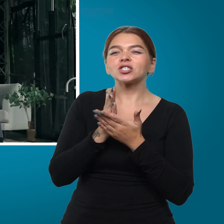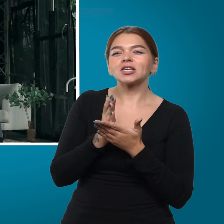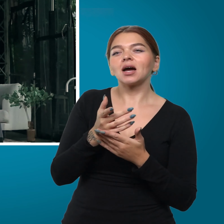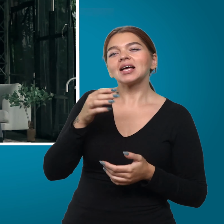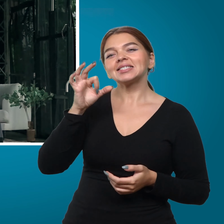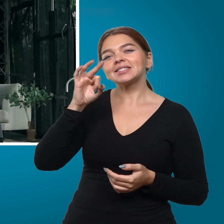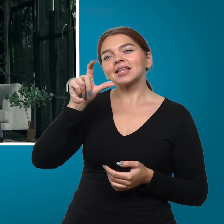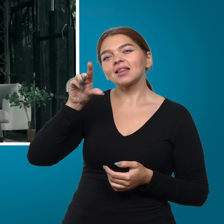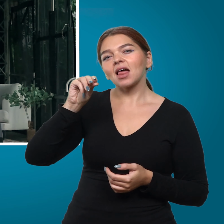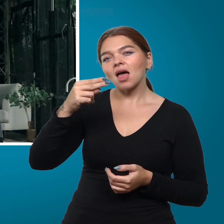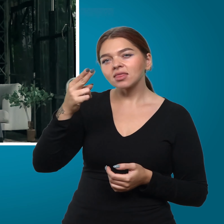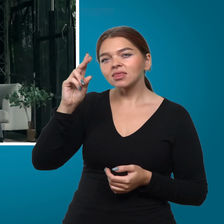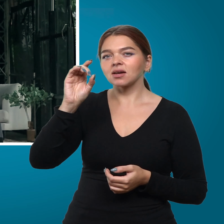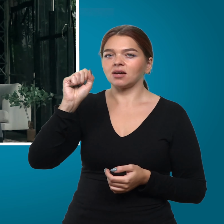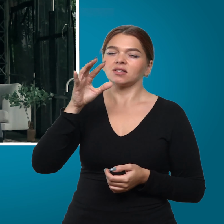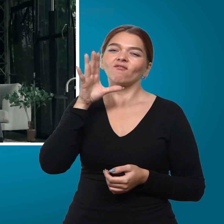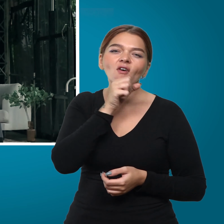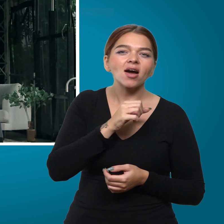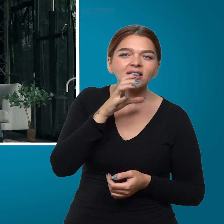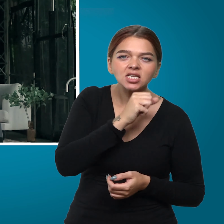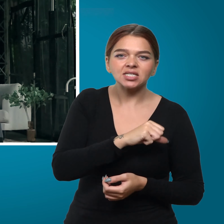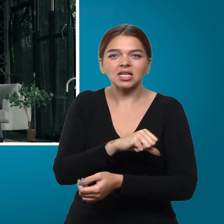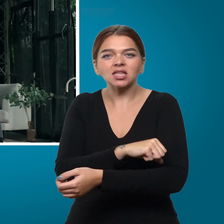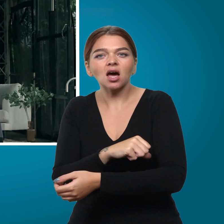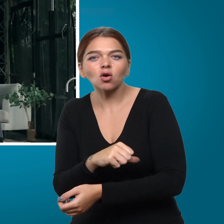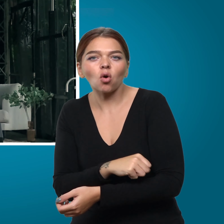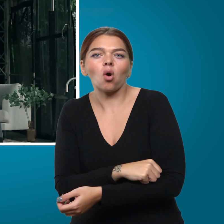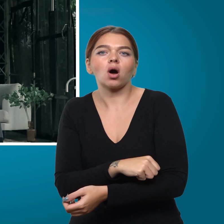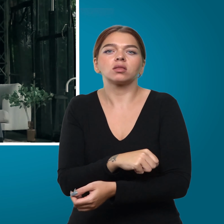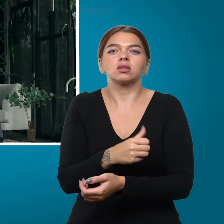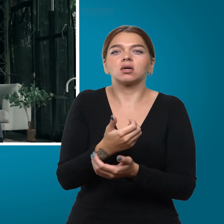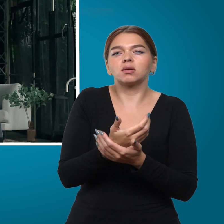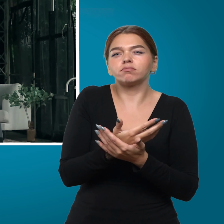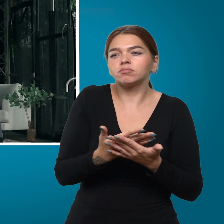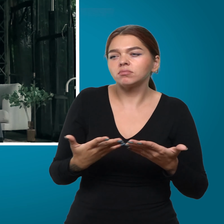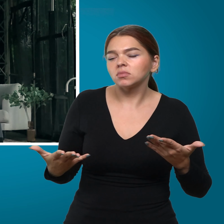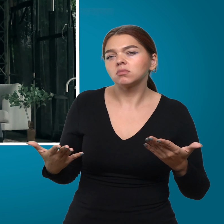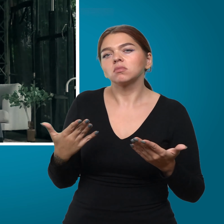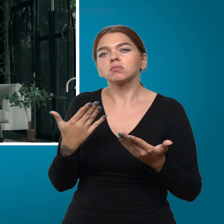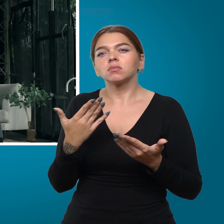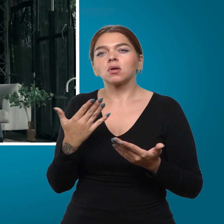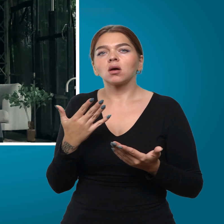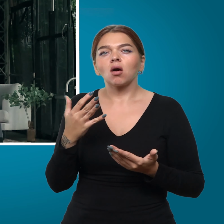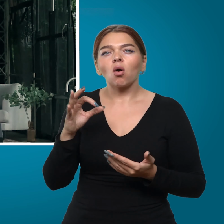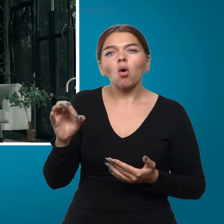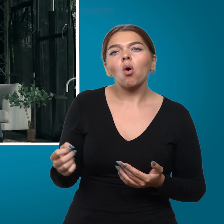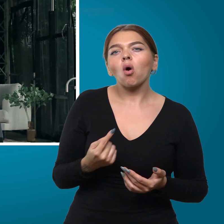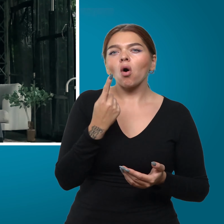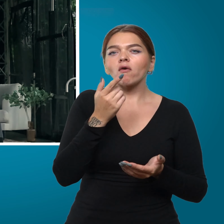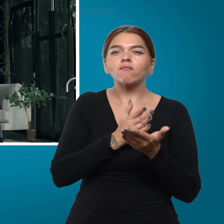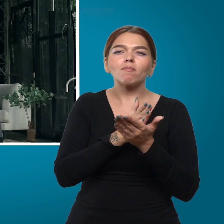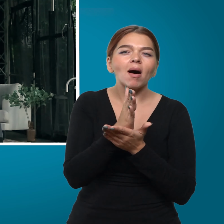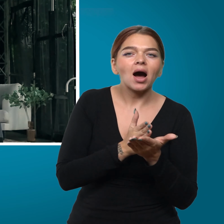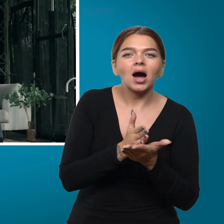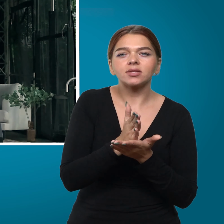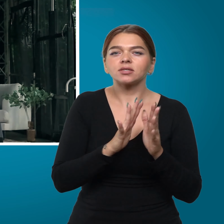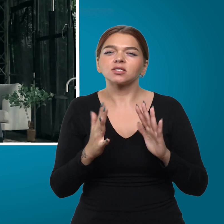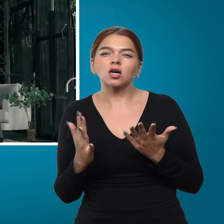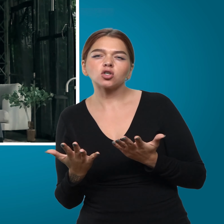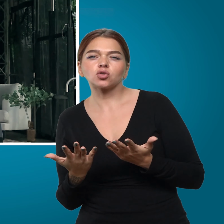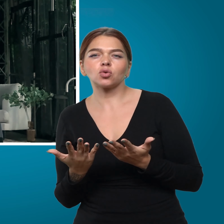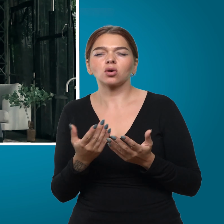kalba, nes kiek tenka skaityti knygų, tai iš karto, jeigu problematika kažkokia įman, tai ir